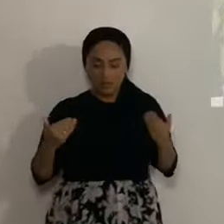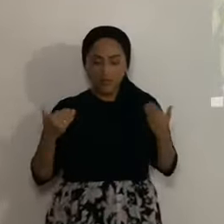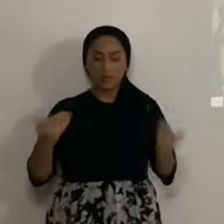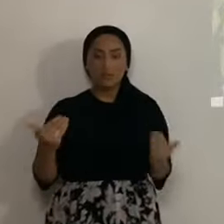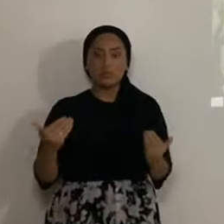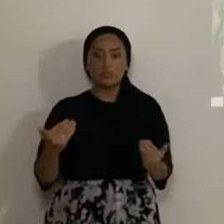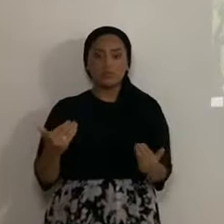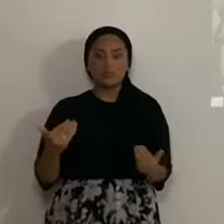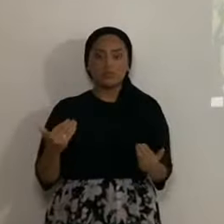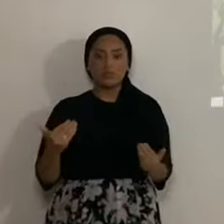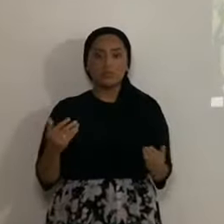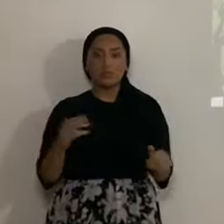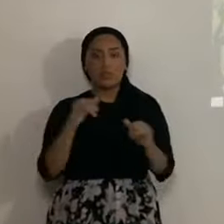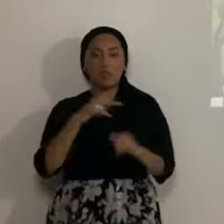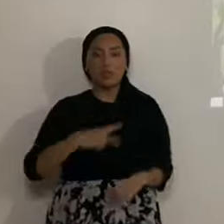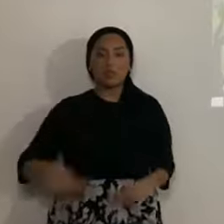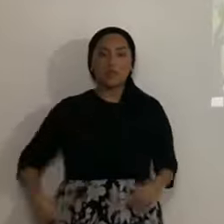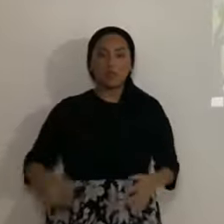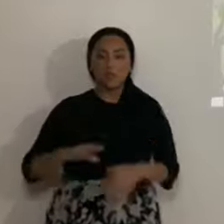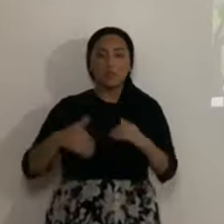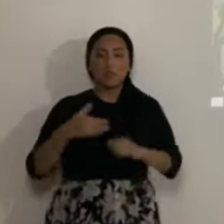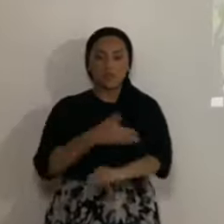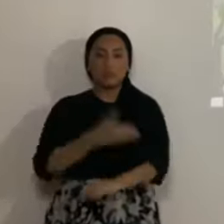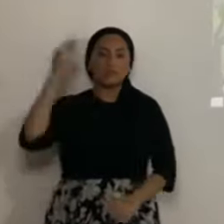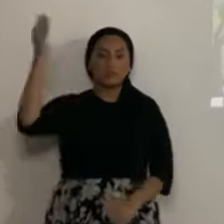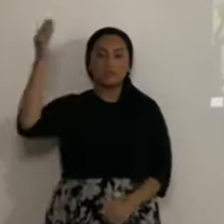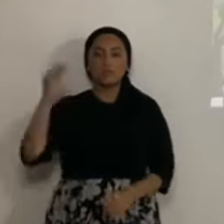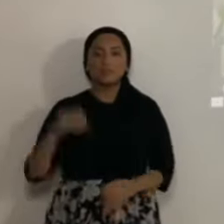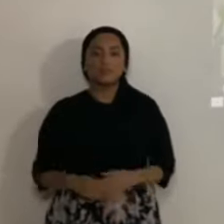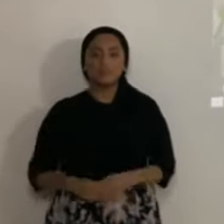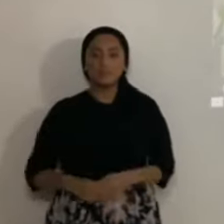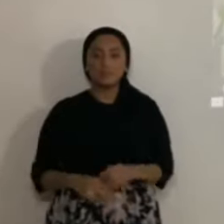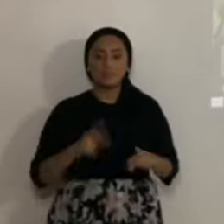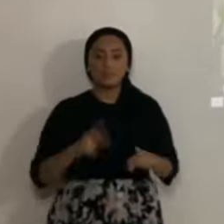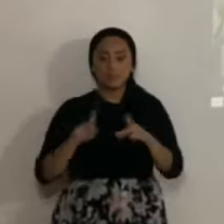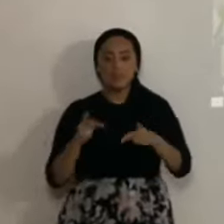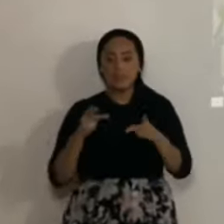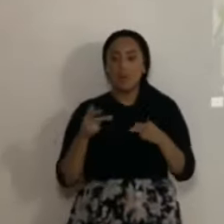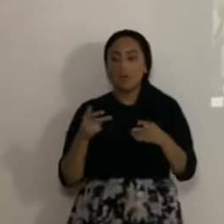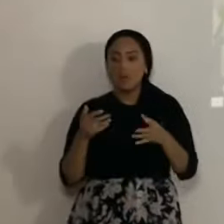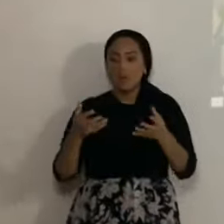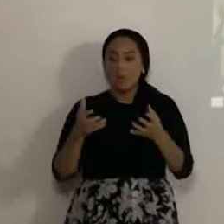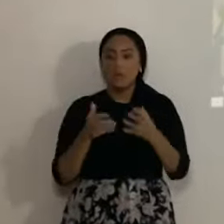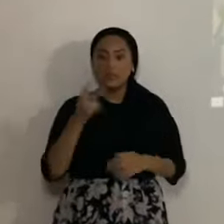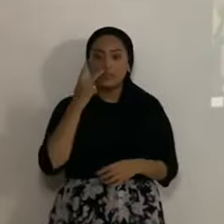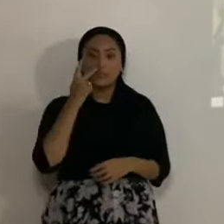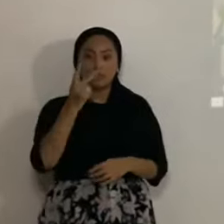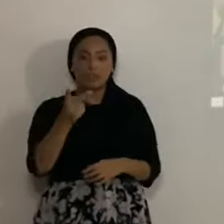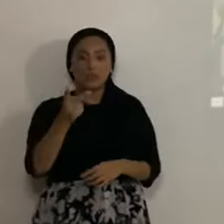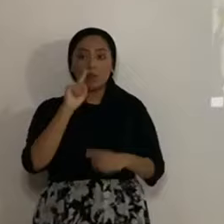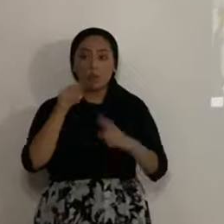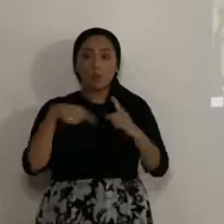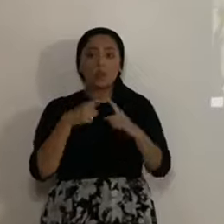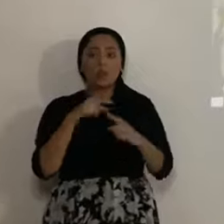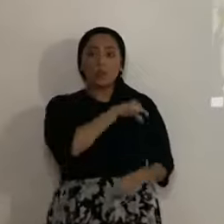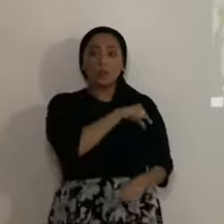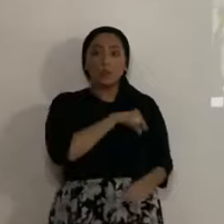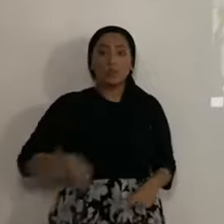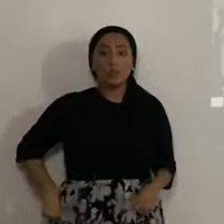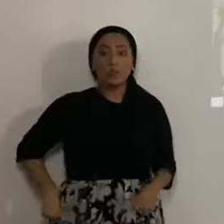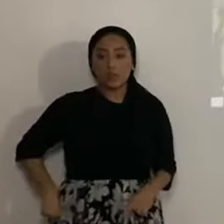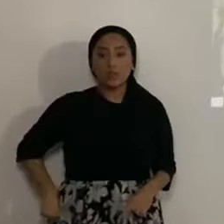¿Qué no será el rey de reyes? La gente quiere estar viendo en las vallas cuando la reina de Inglaterra